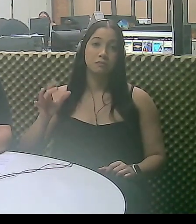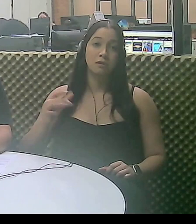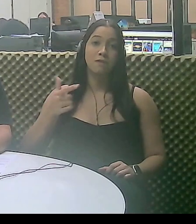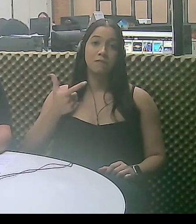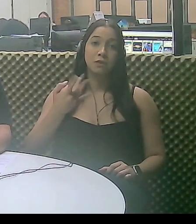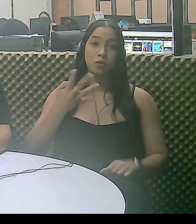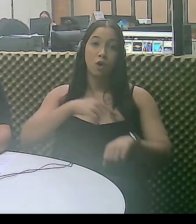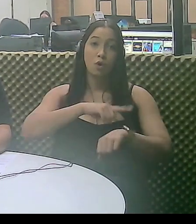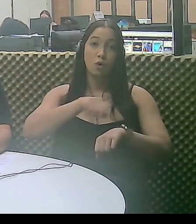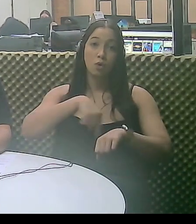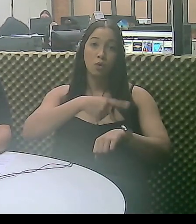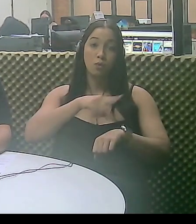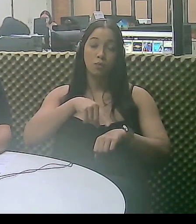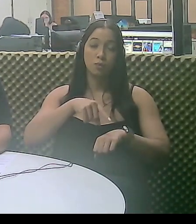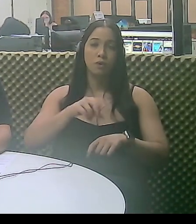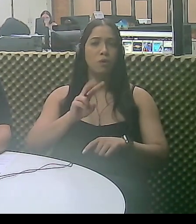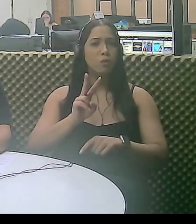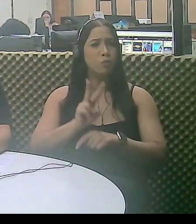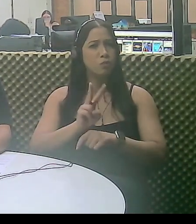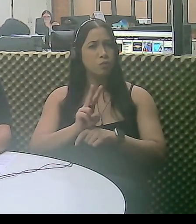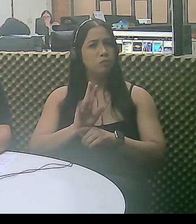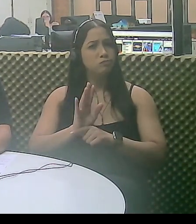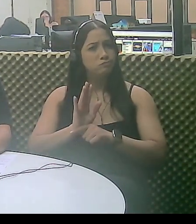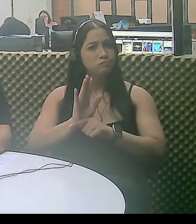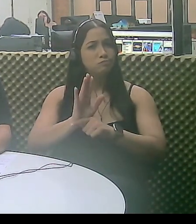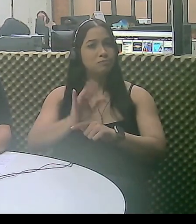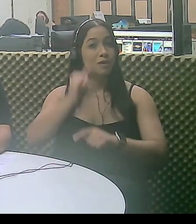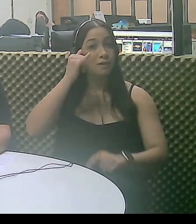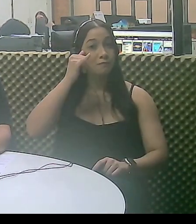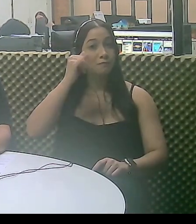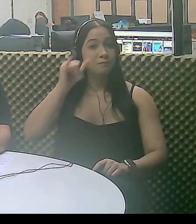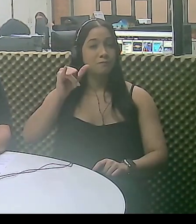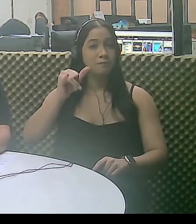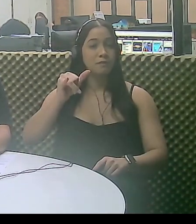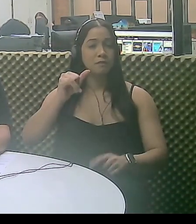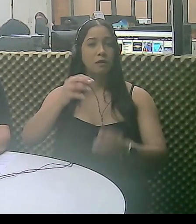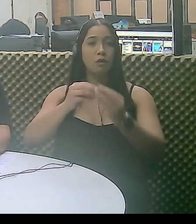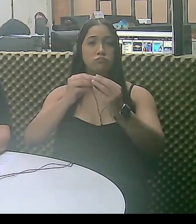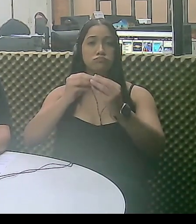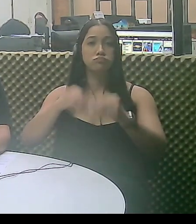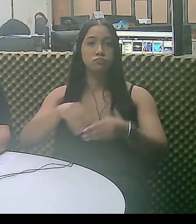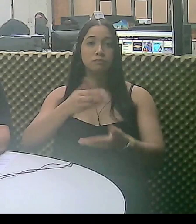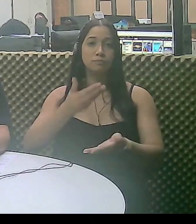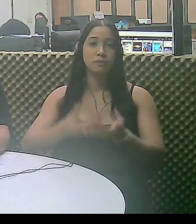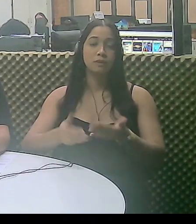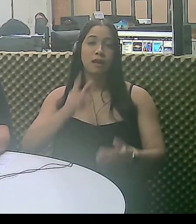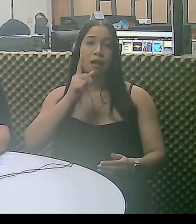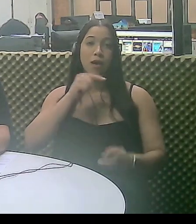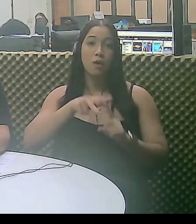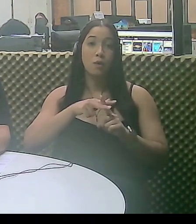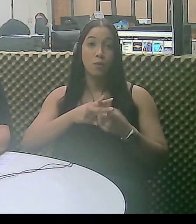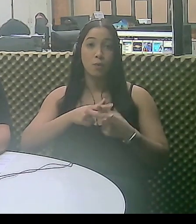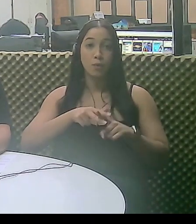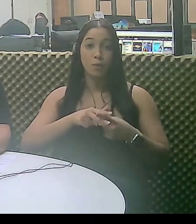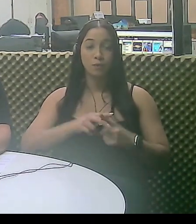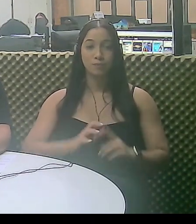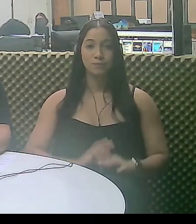24 horas. Esse cuidado ajuda a evitar o desabastecimento durante manutenções na rede.